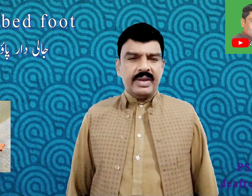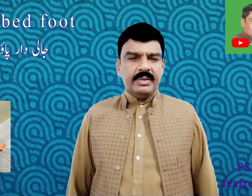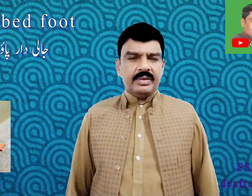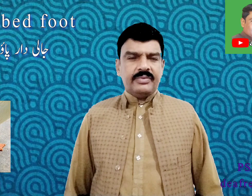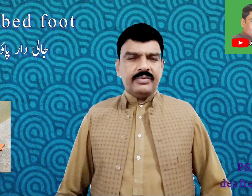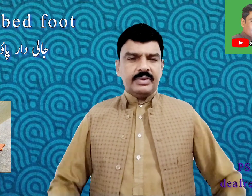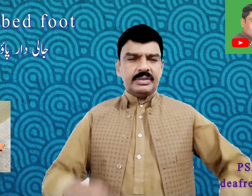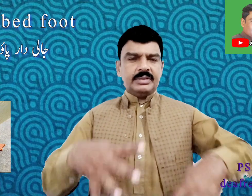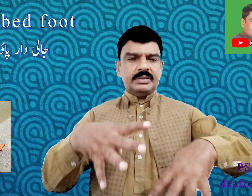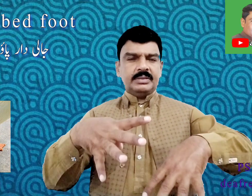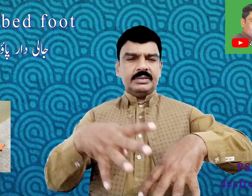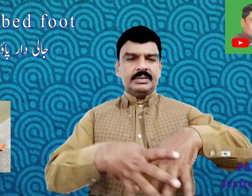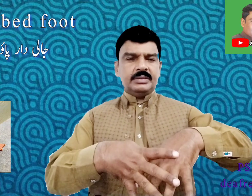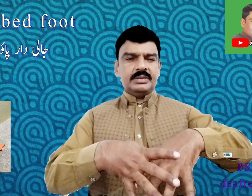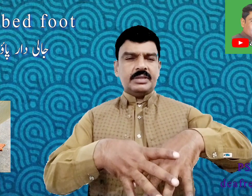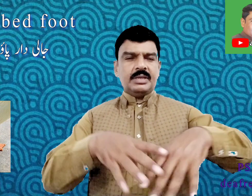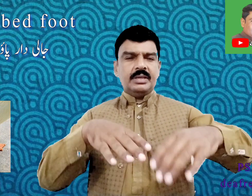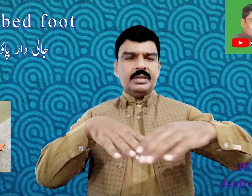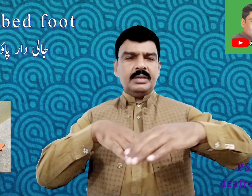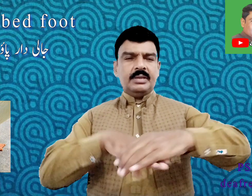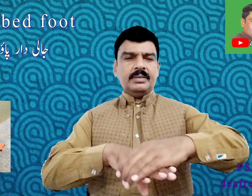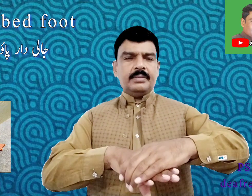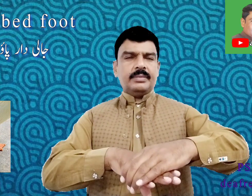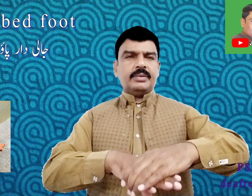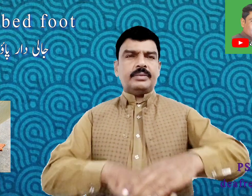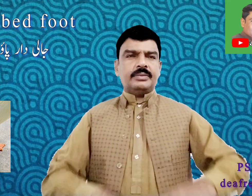webbed foot, जाली पाँव,